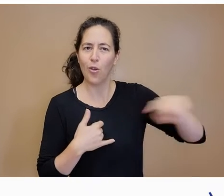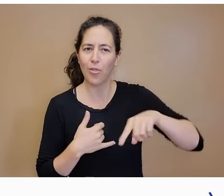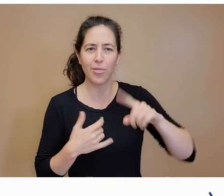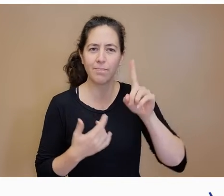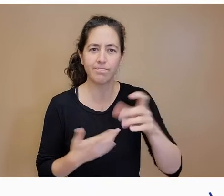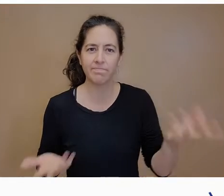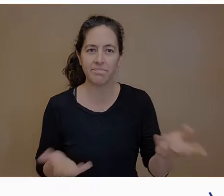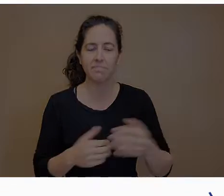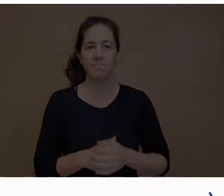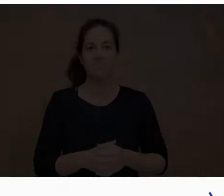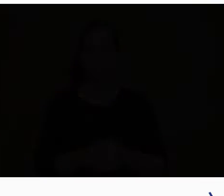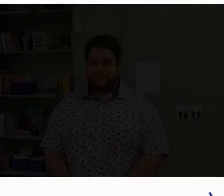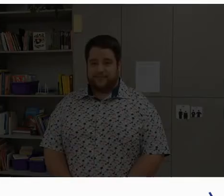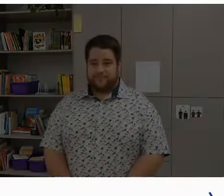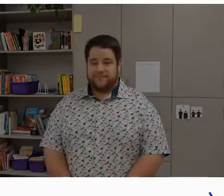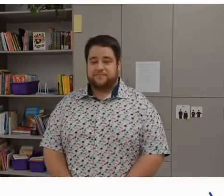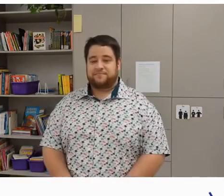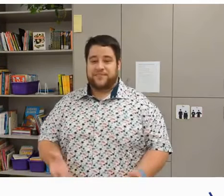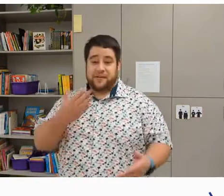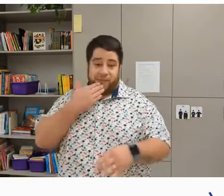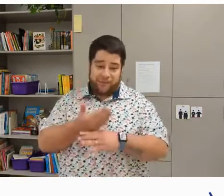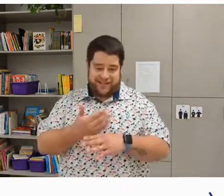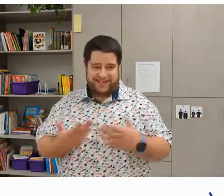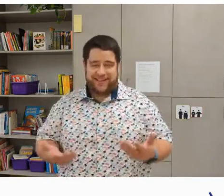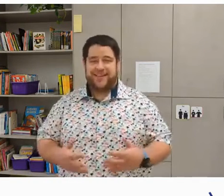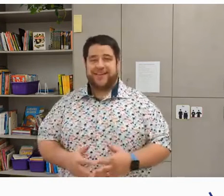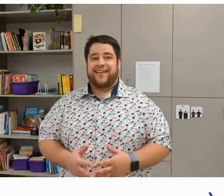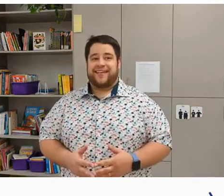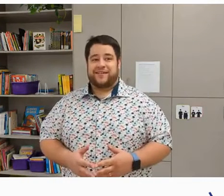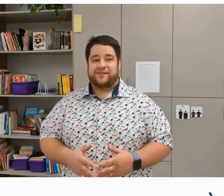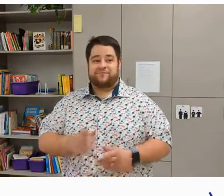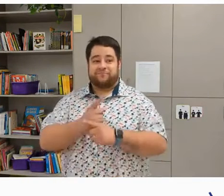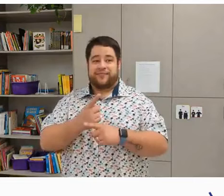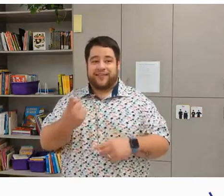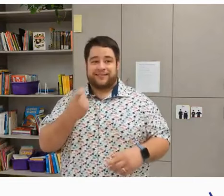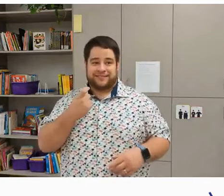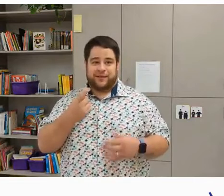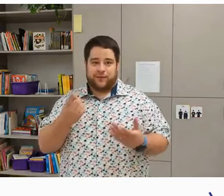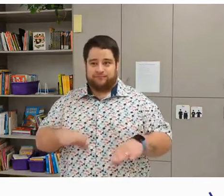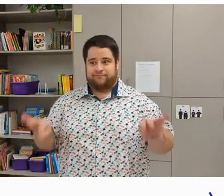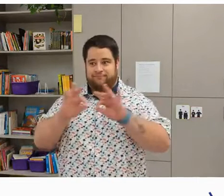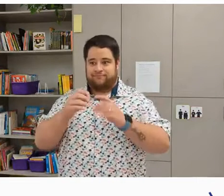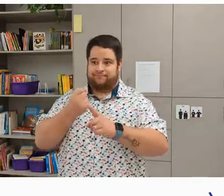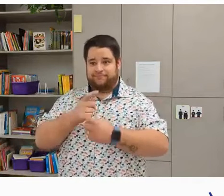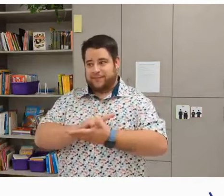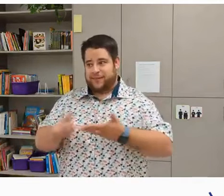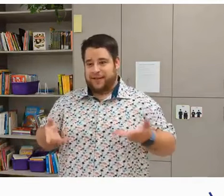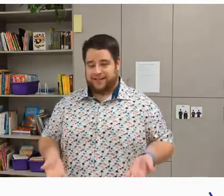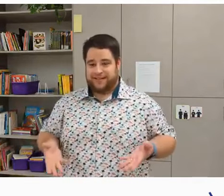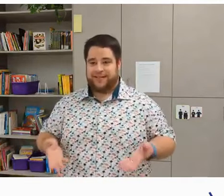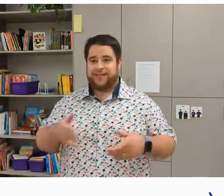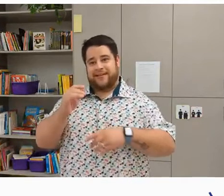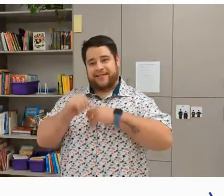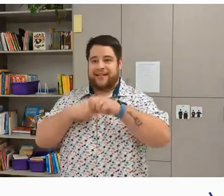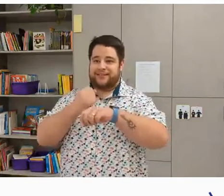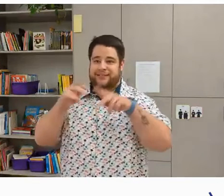d'abord. Pour votre question, effectivement, c'est très important l'impact de cette Semaine internationale des personnes sourdes. La